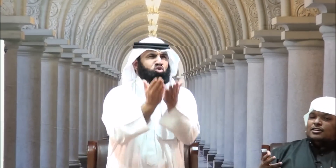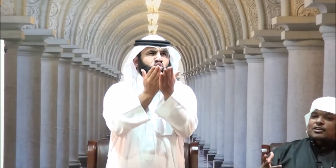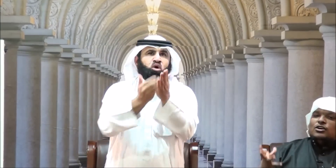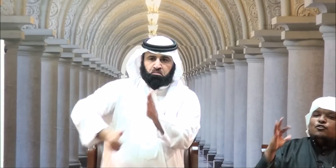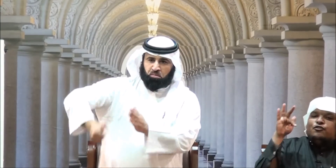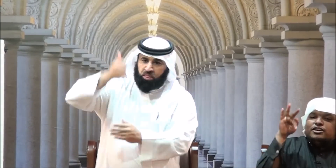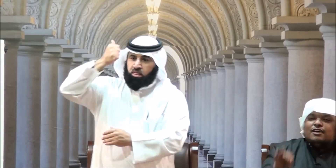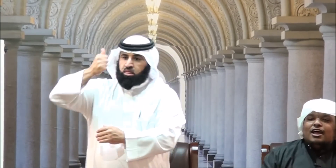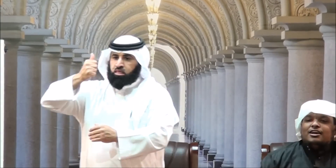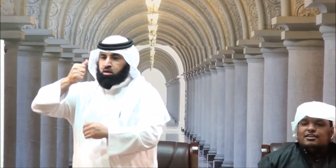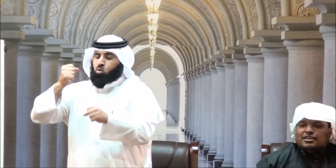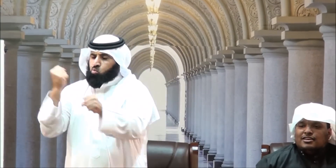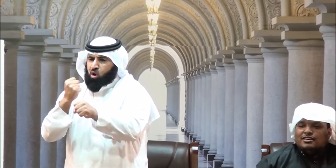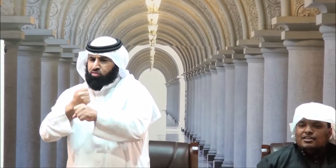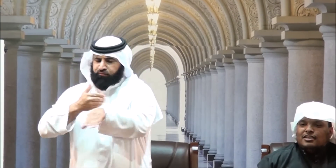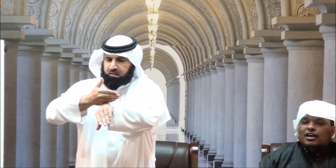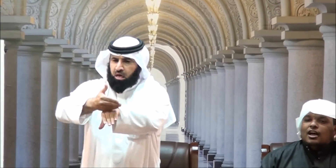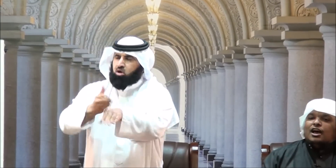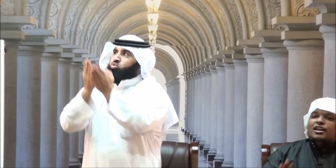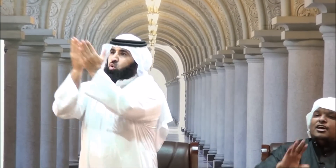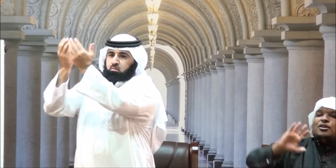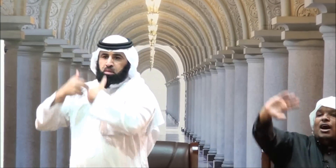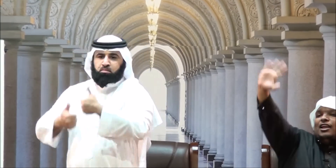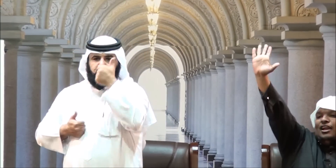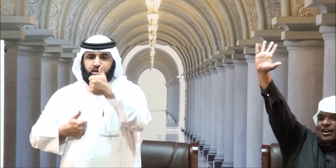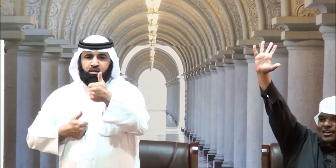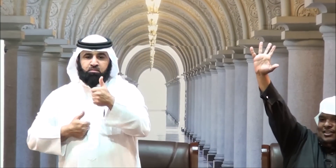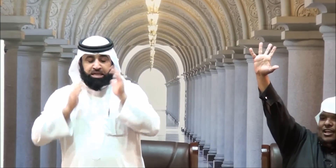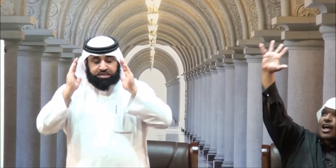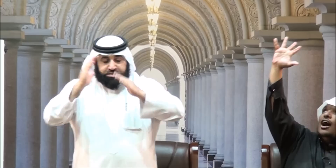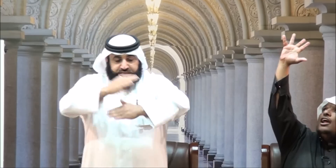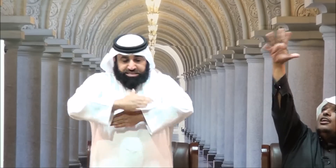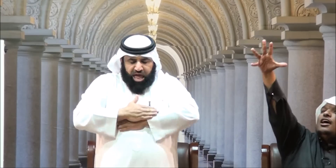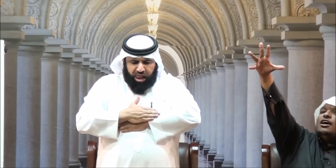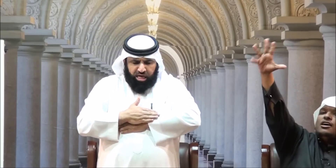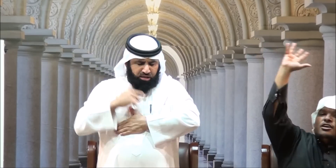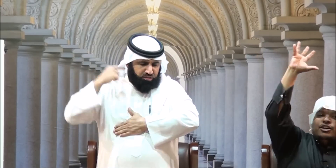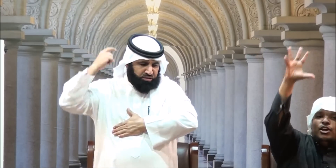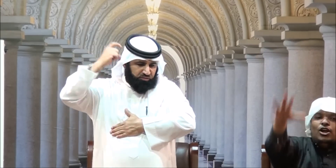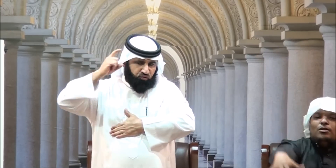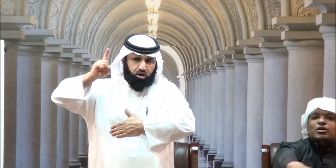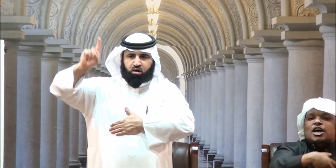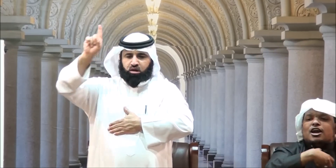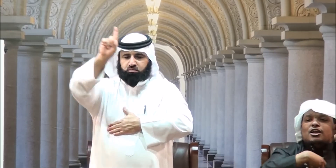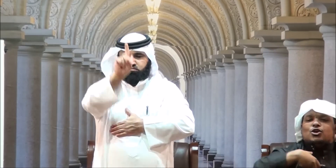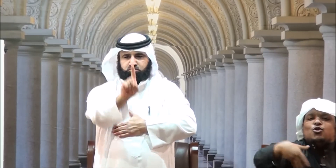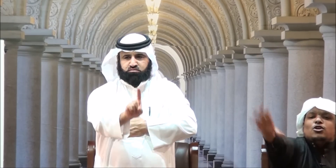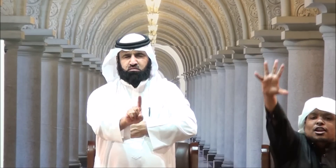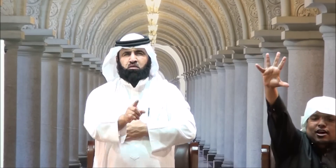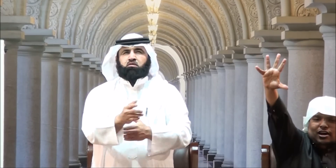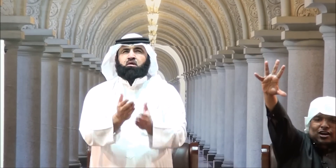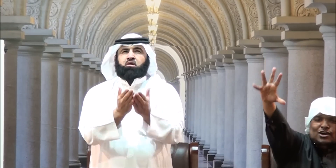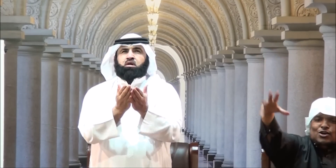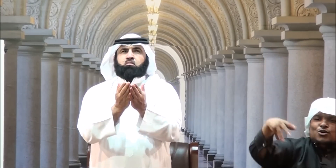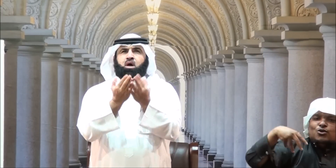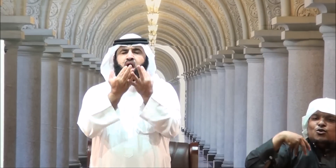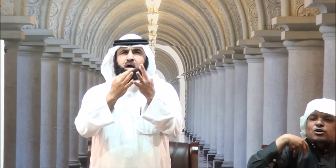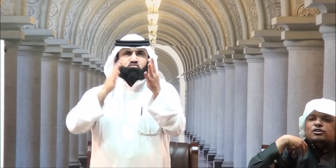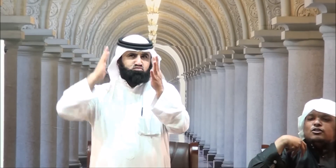يعني في صلاتك خليك مع الله، الله يحل مشاكلك كلها،